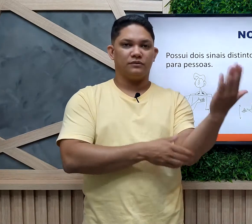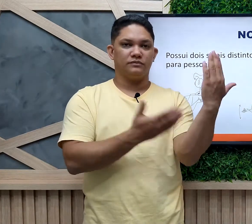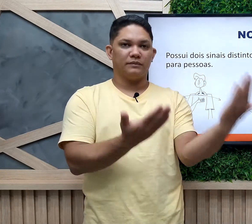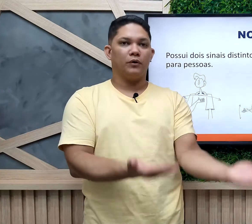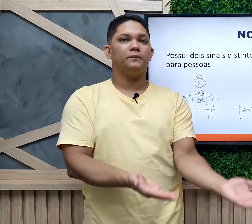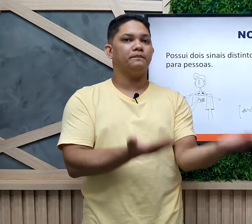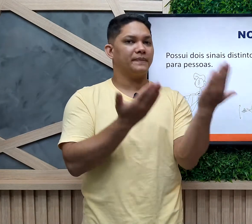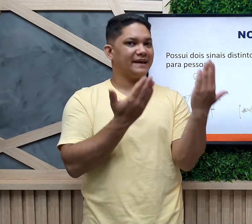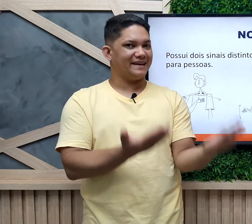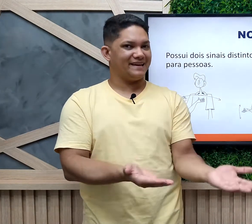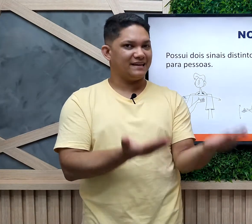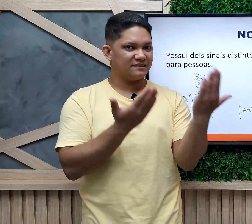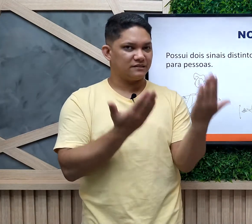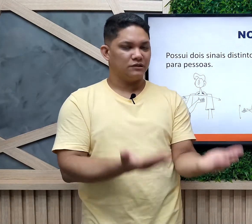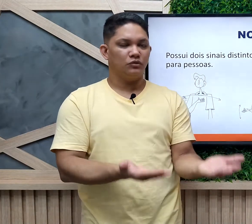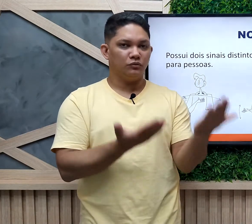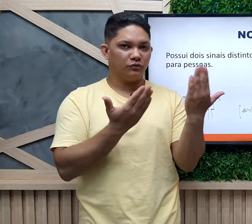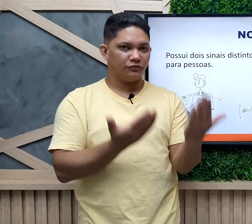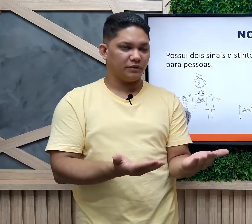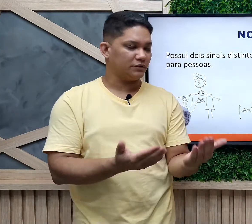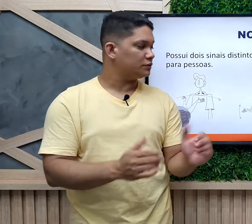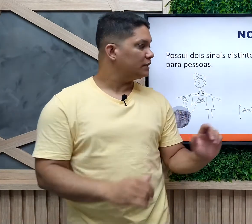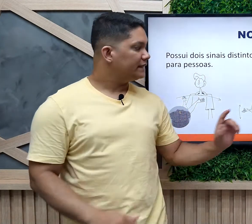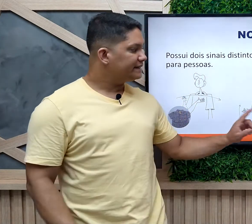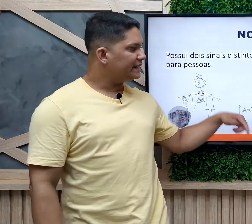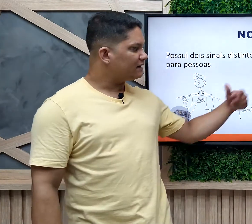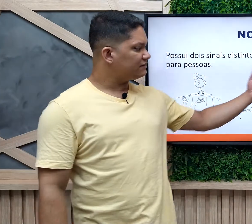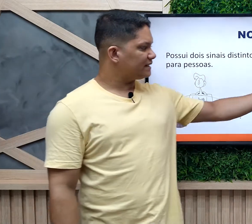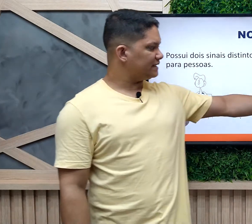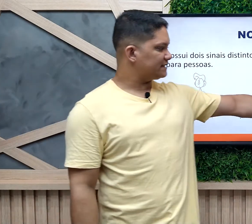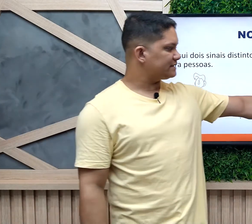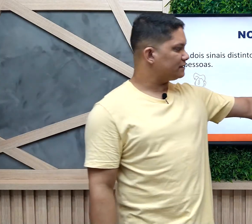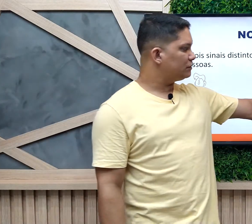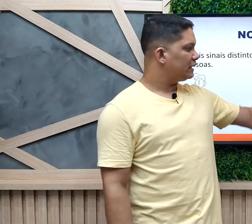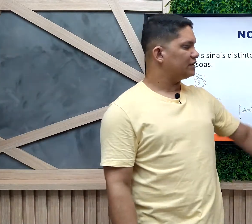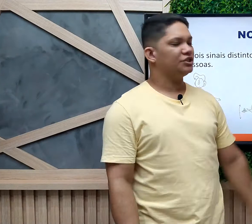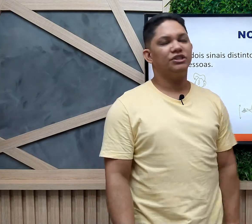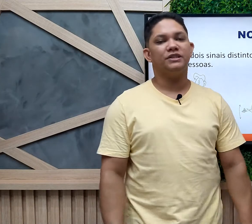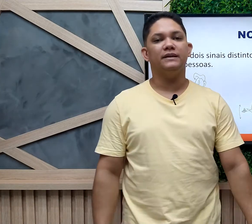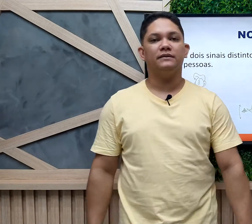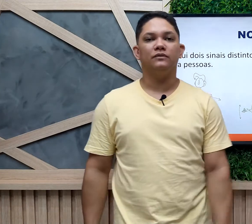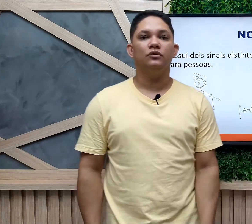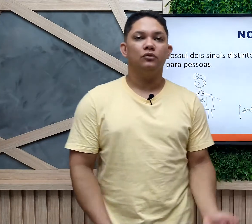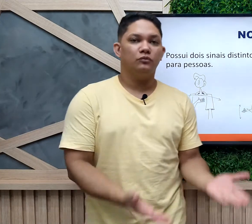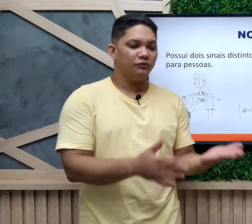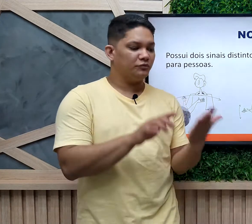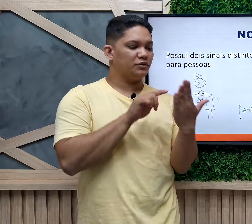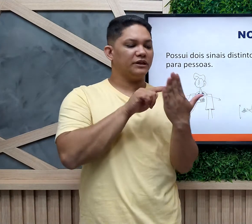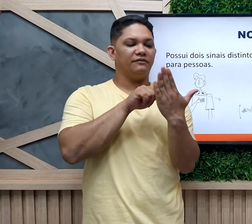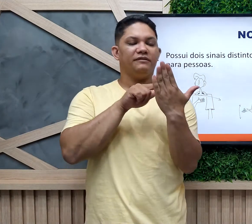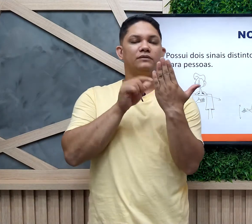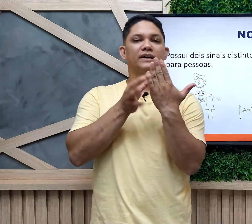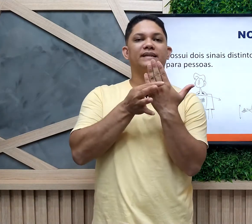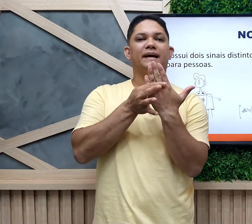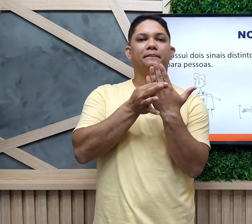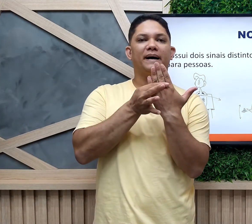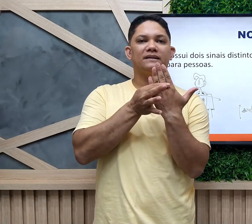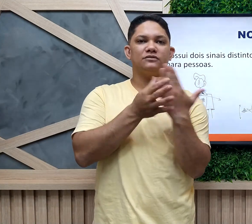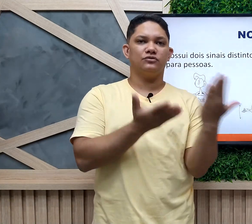tá bom? É esse o movimento. Na variação, a gente tem então o movimento que é feito aqui na base dos